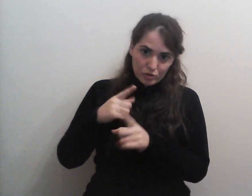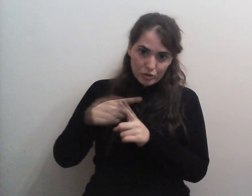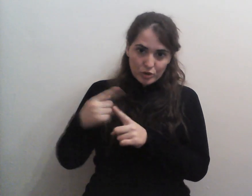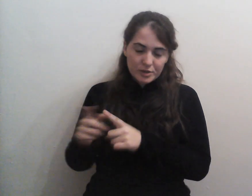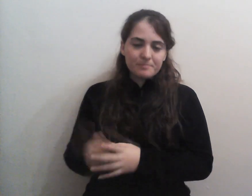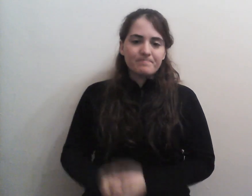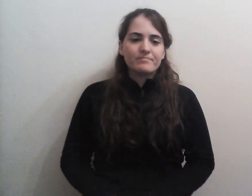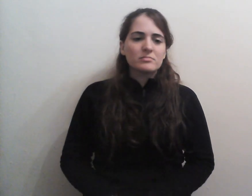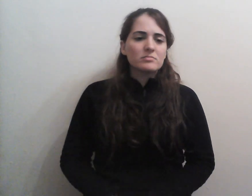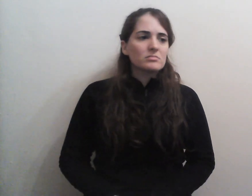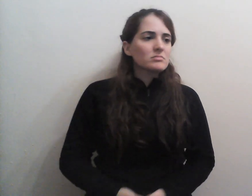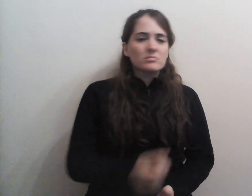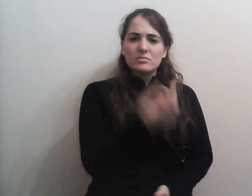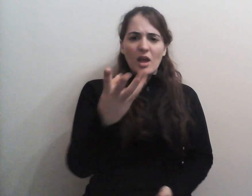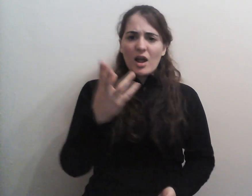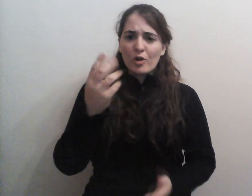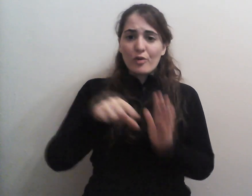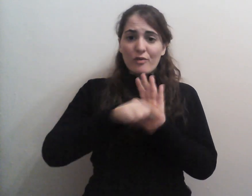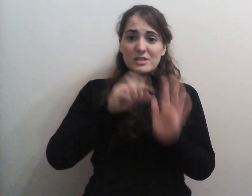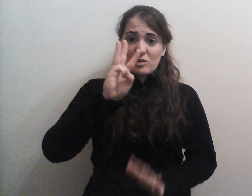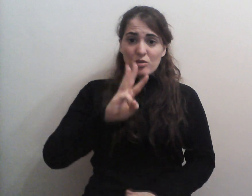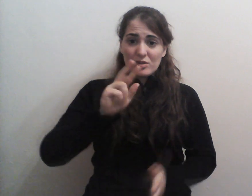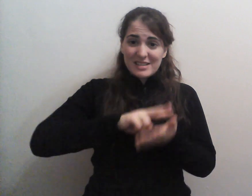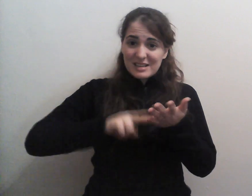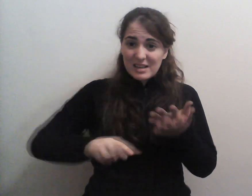alta, sería genial. El versículo 3.